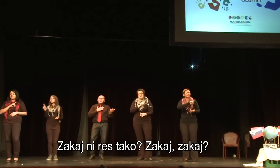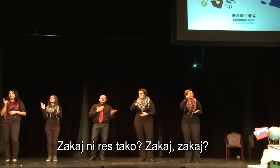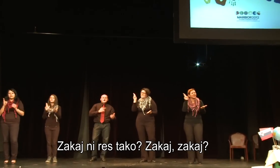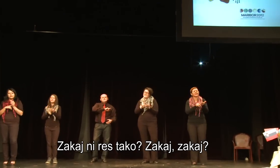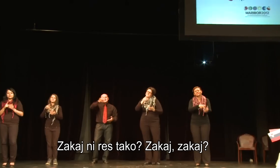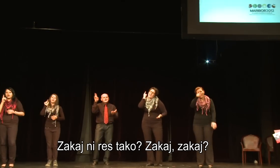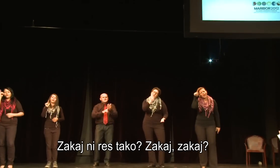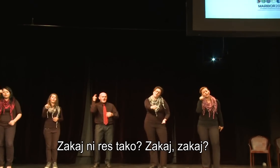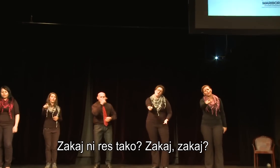ni res tako?